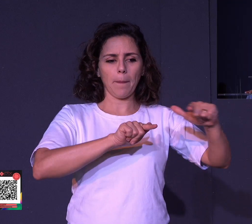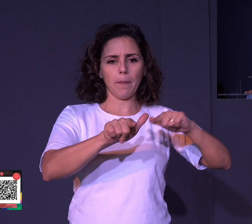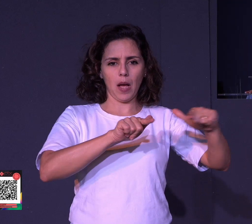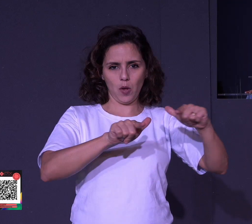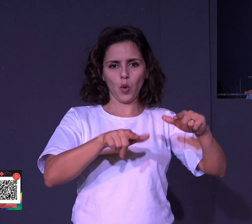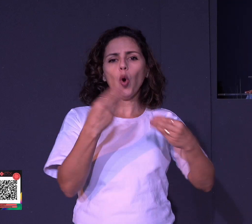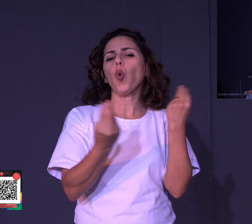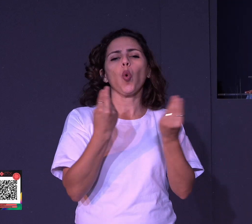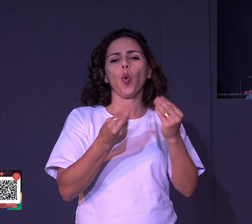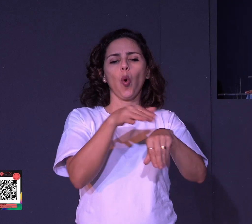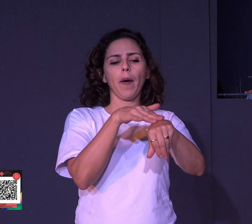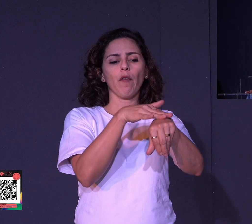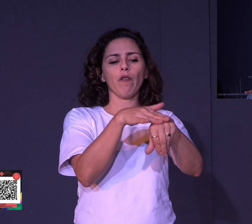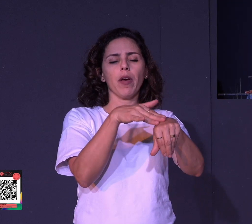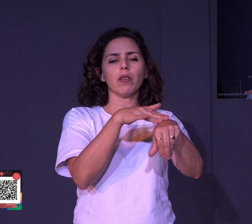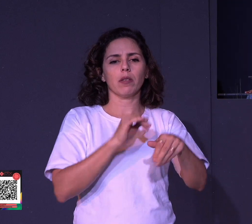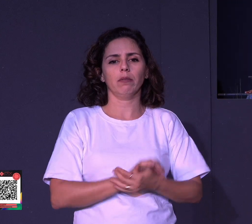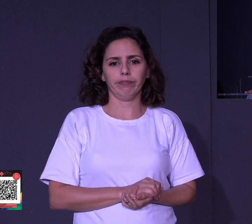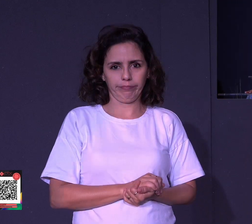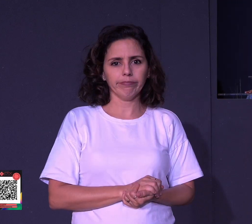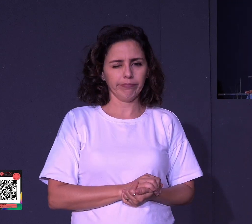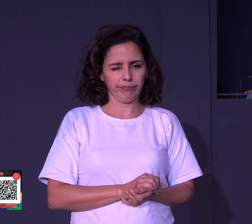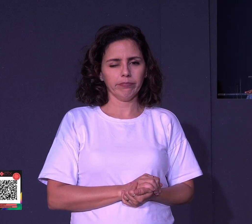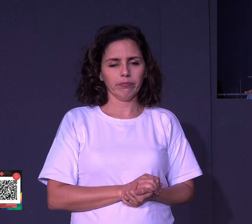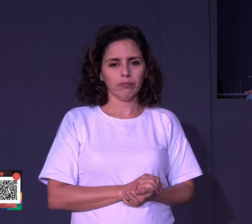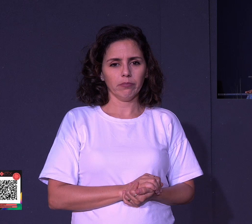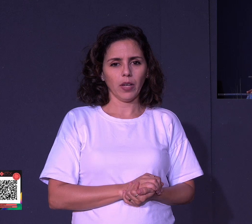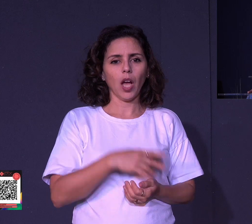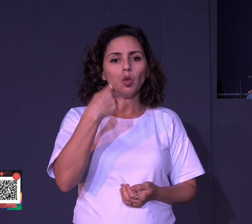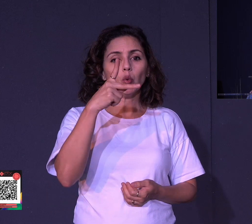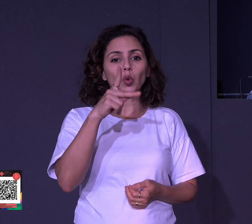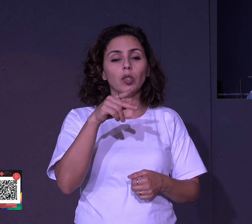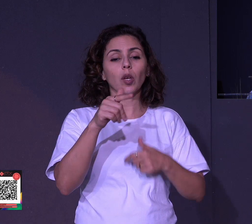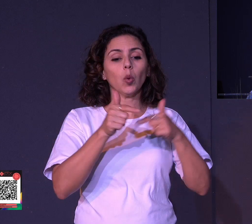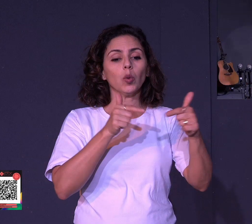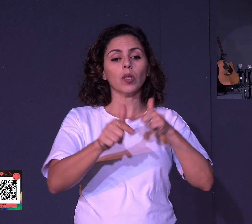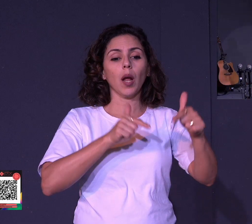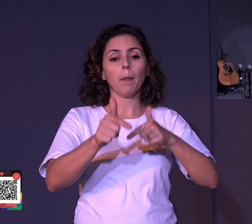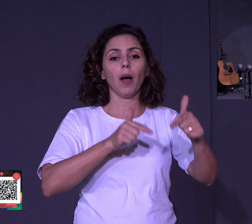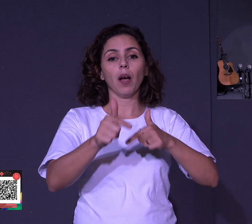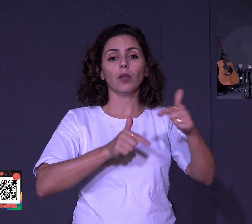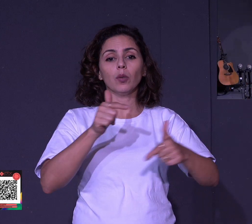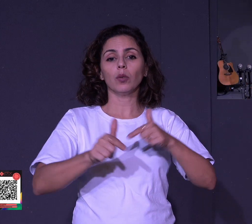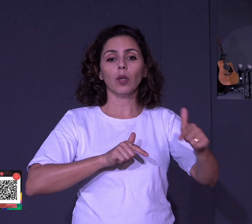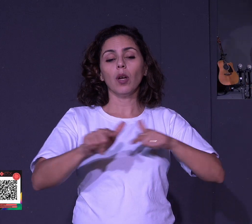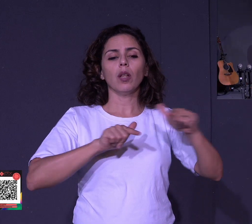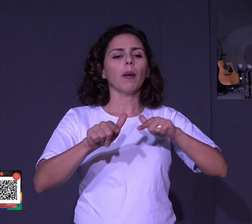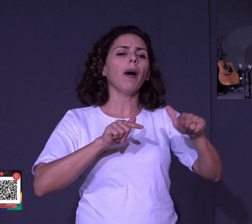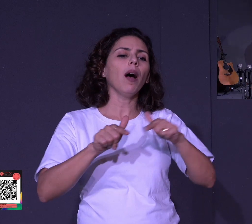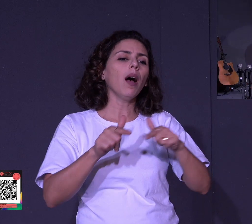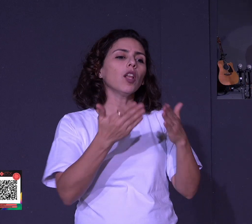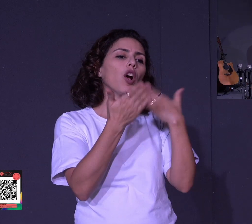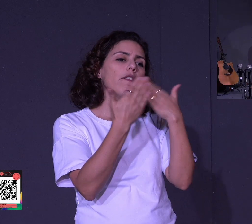pornográficas. Você abre concessão para isso na sua mente? A palavra nos ensina,